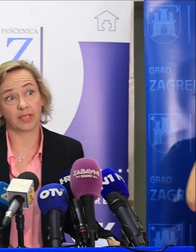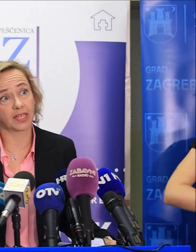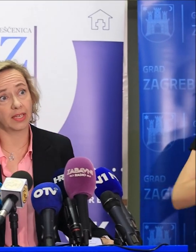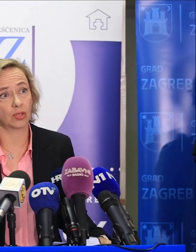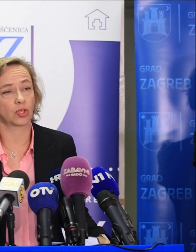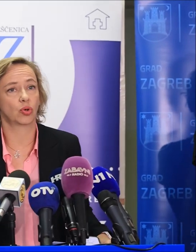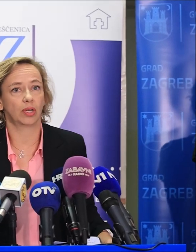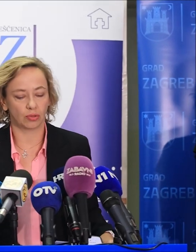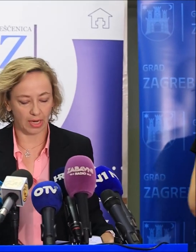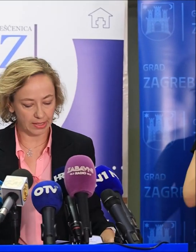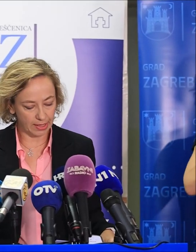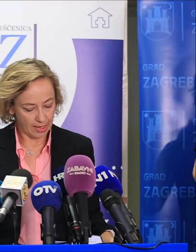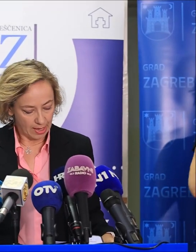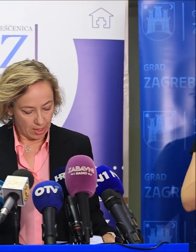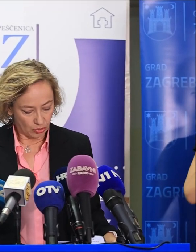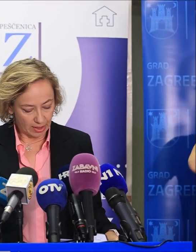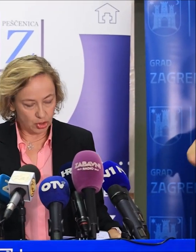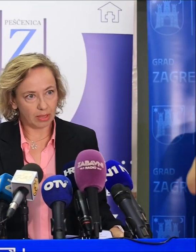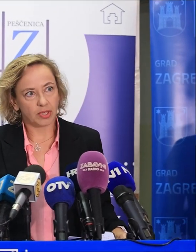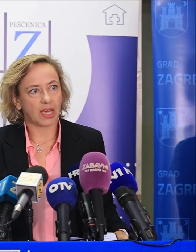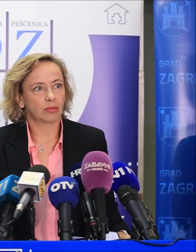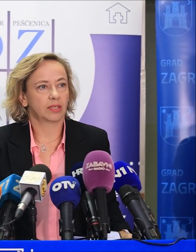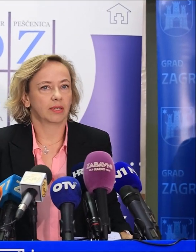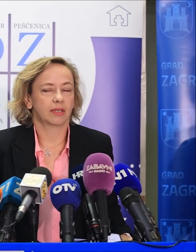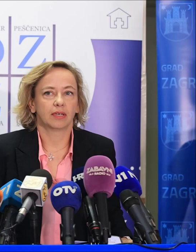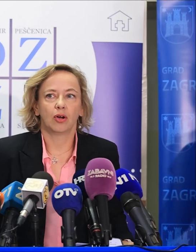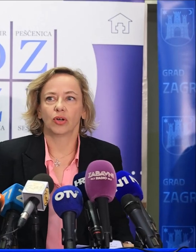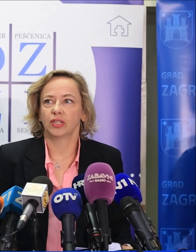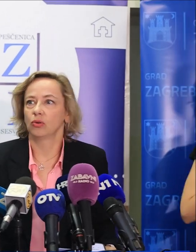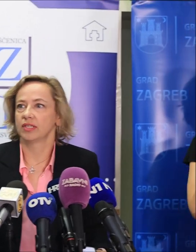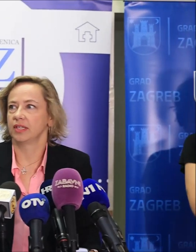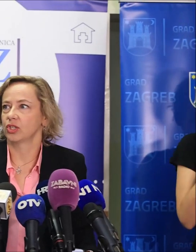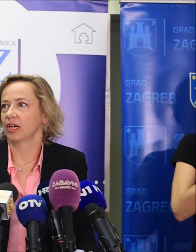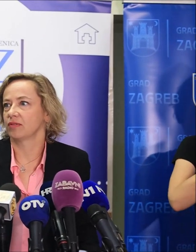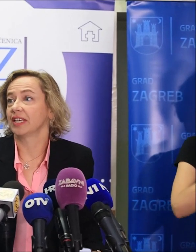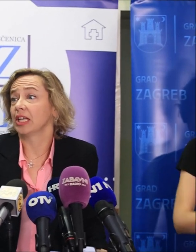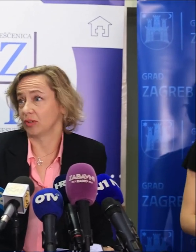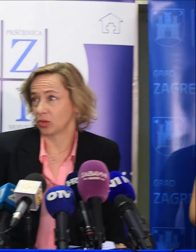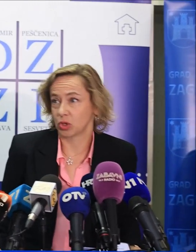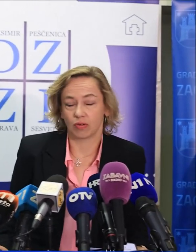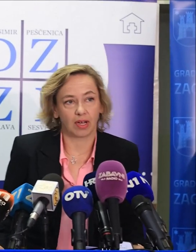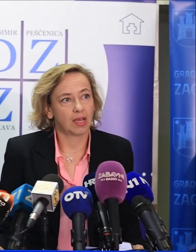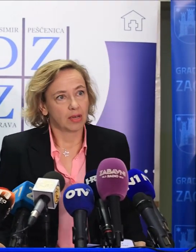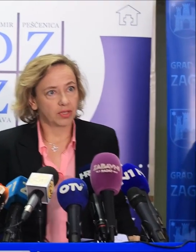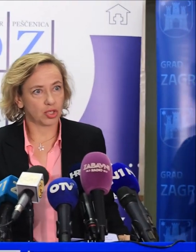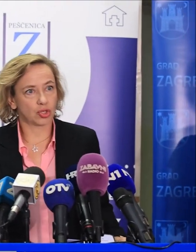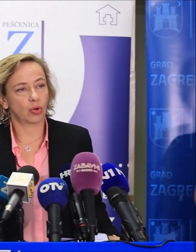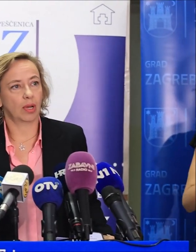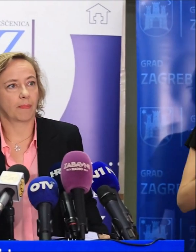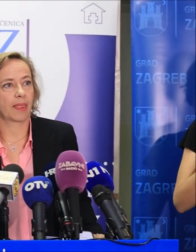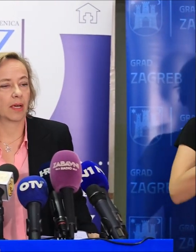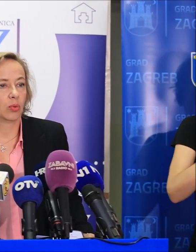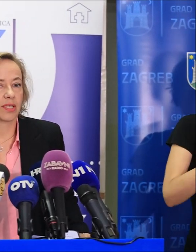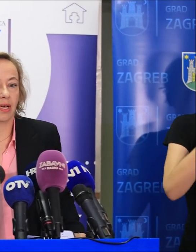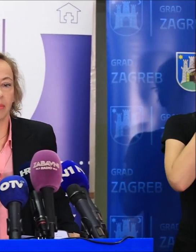projekte izgradnje novih škola i dogradnje. No danas želimo istaknuti onaj dio koji se tiče tzv. Redovnih troškova vrtića i